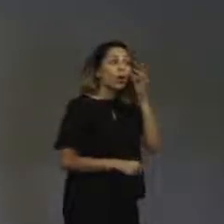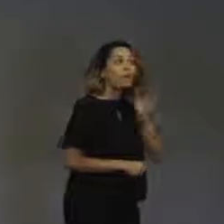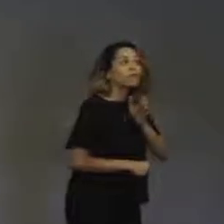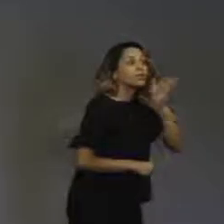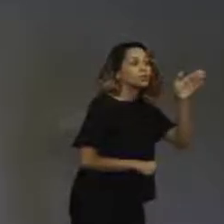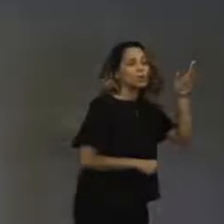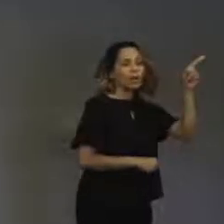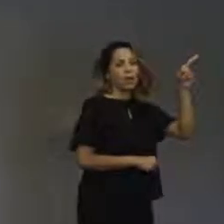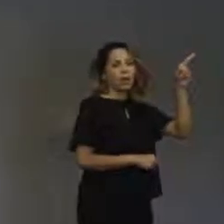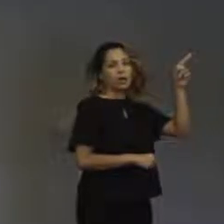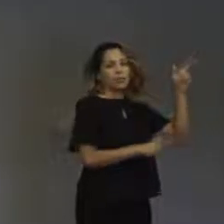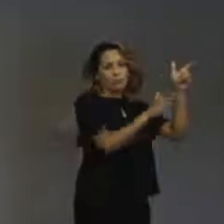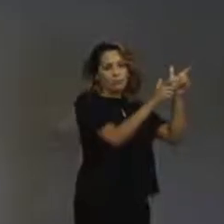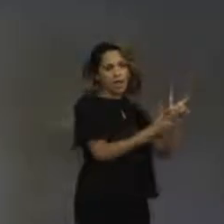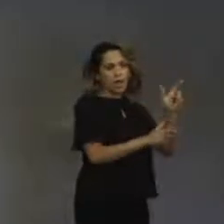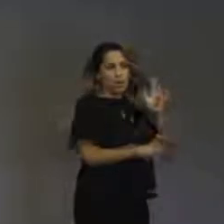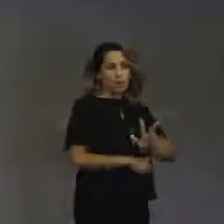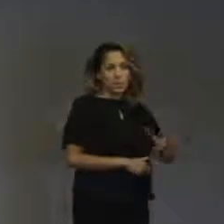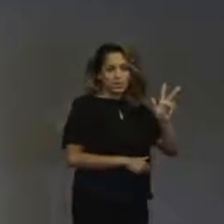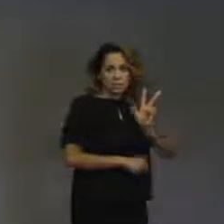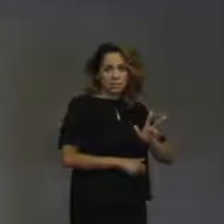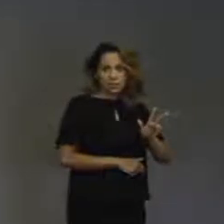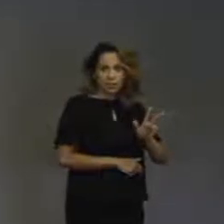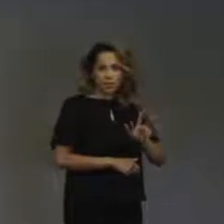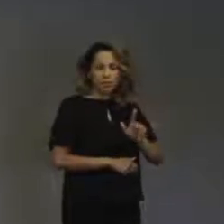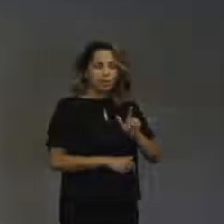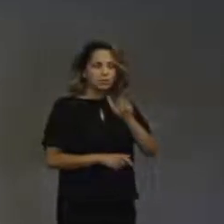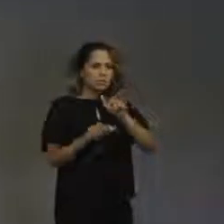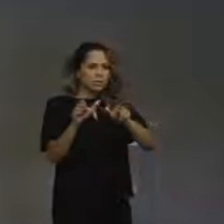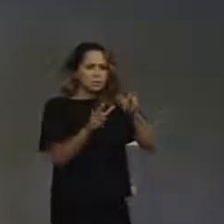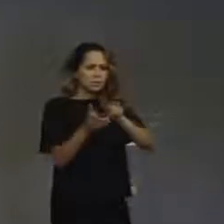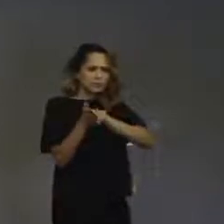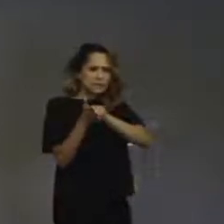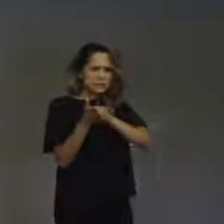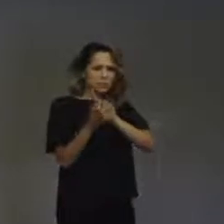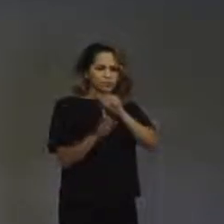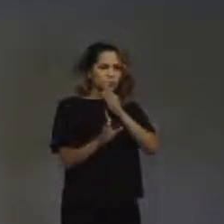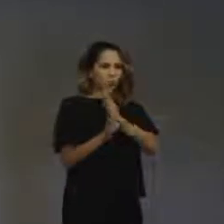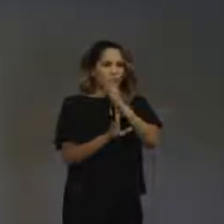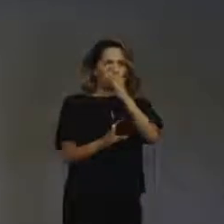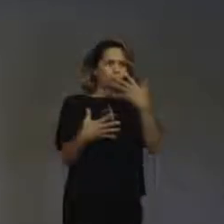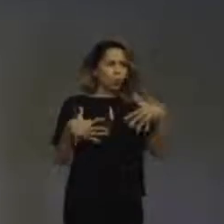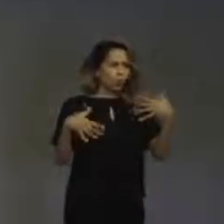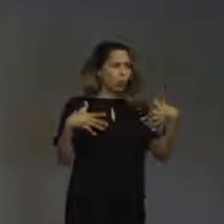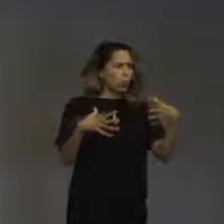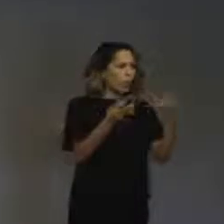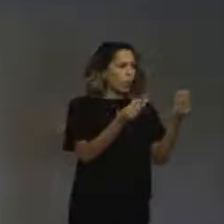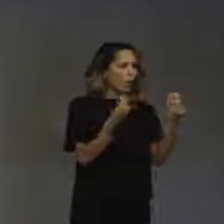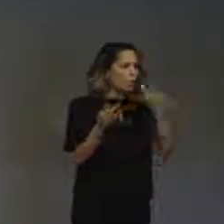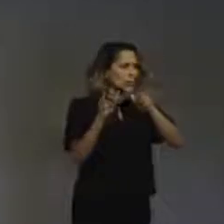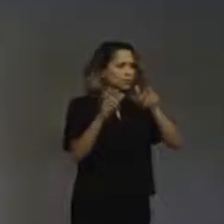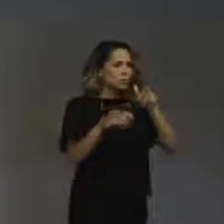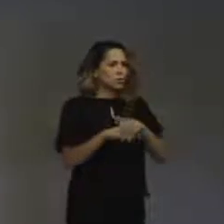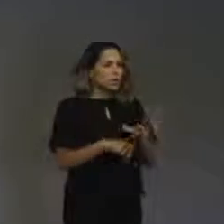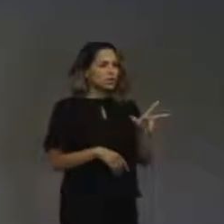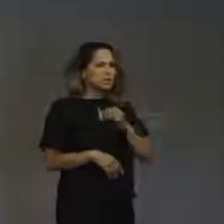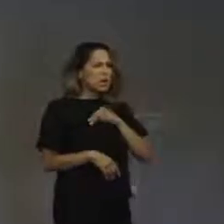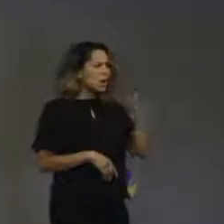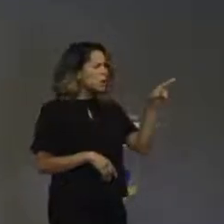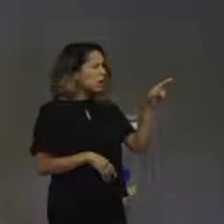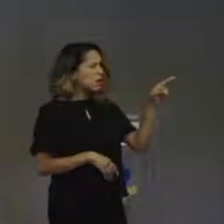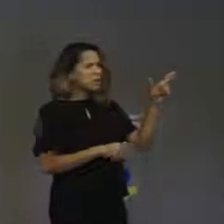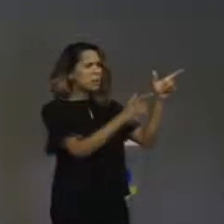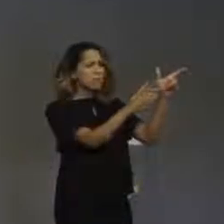do aval de uma instituição como o SESC, que para a gente é o que é, iam até um bairro e falavam, nossa, não é que não tem nada a ver com o que eu imaginava, é um bairro